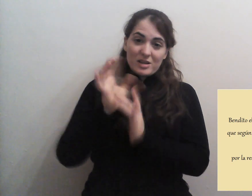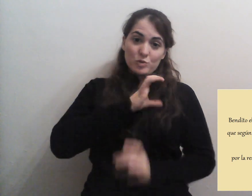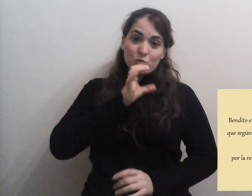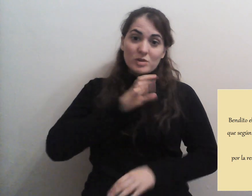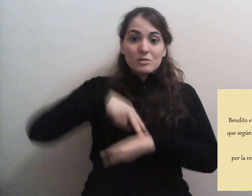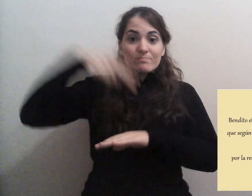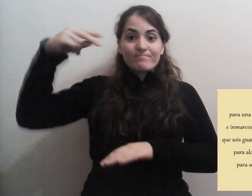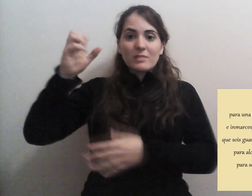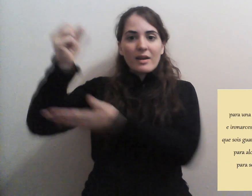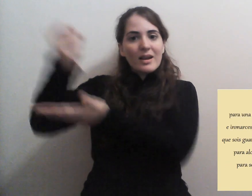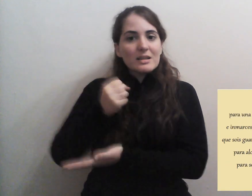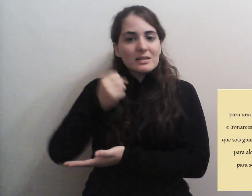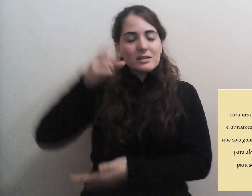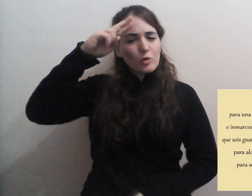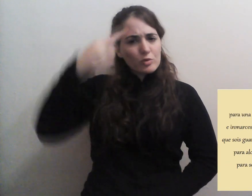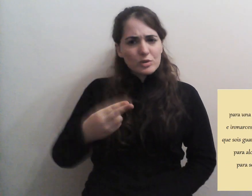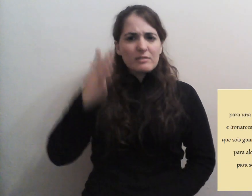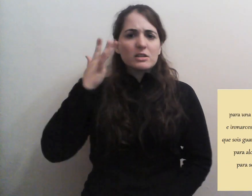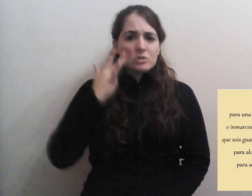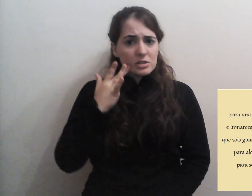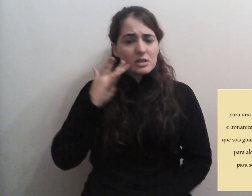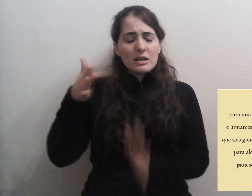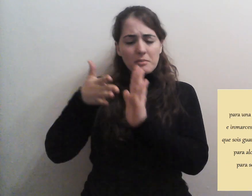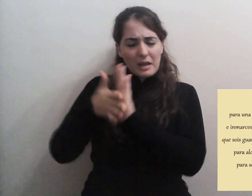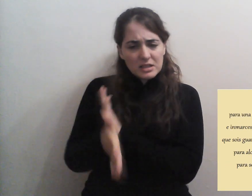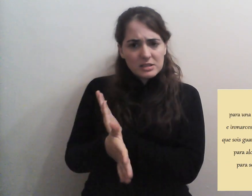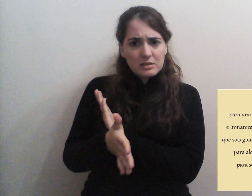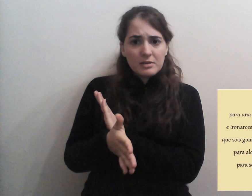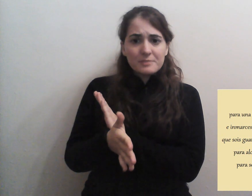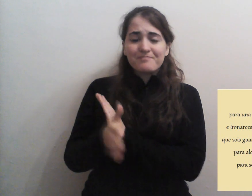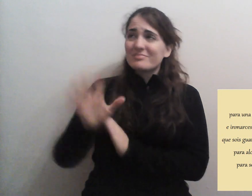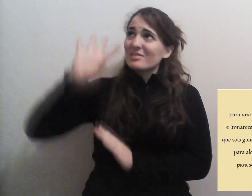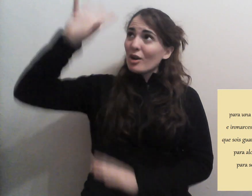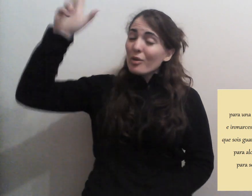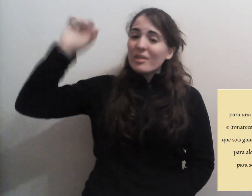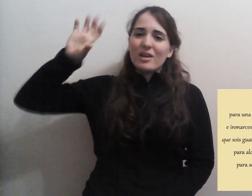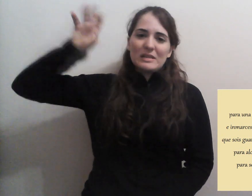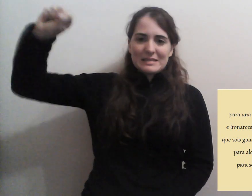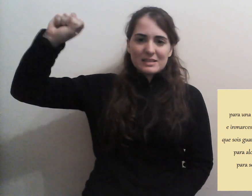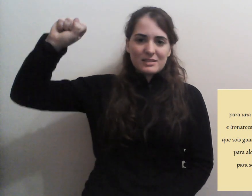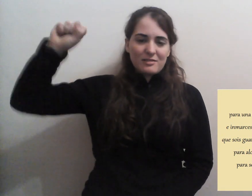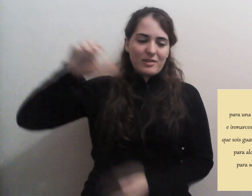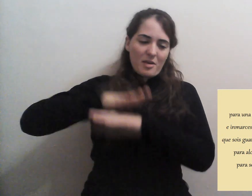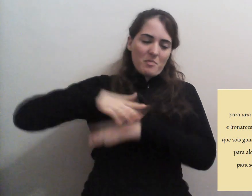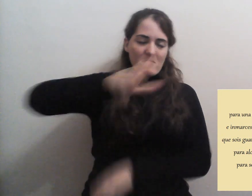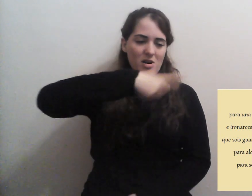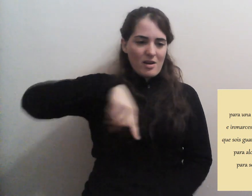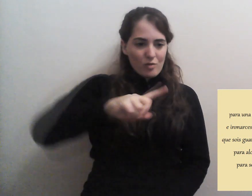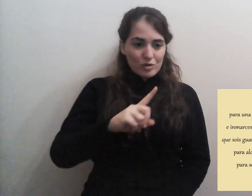incorruptible, incontaminada e inaccesible, reservada en los cielos para vosotros, que sois guardados por el poder de